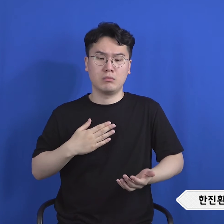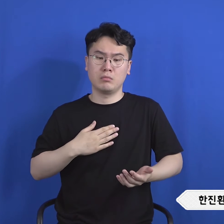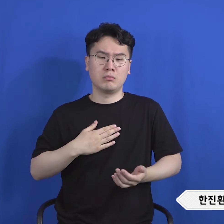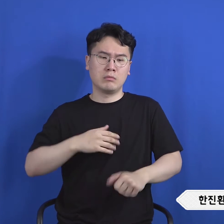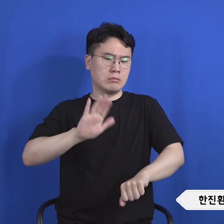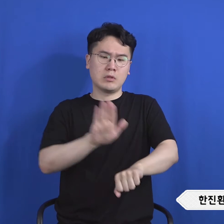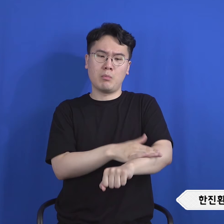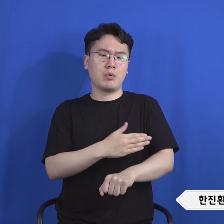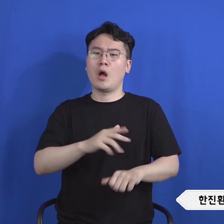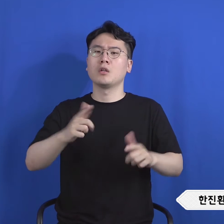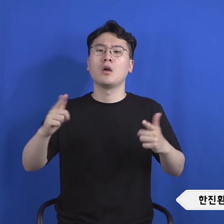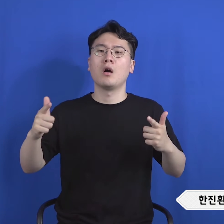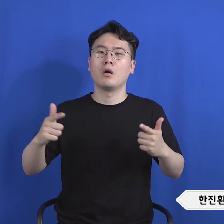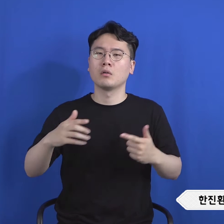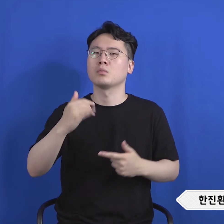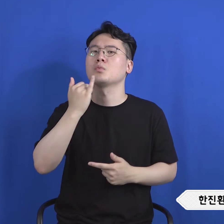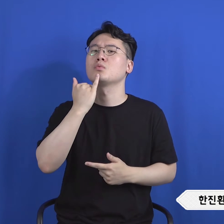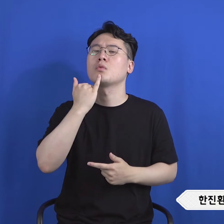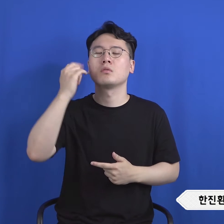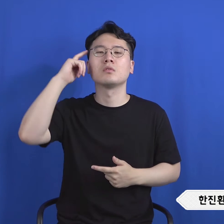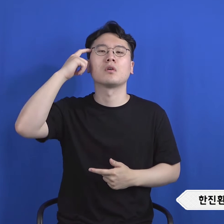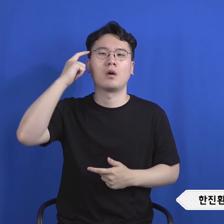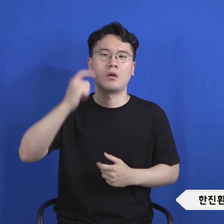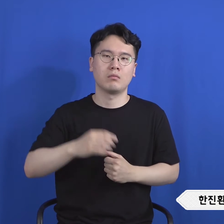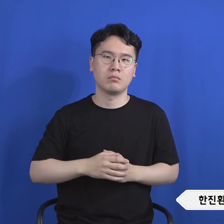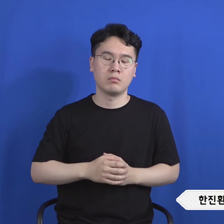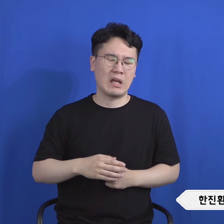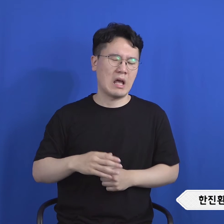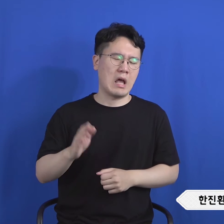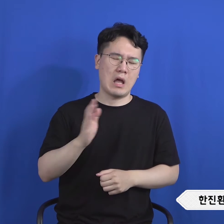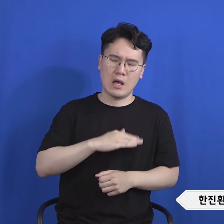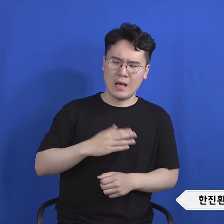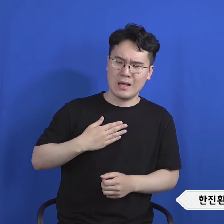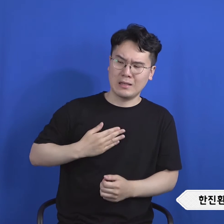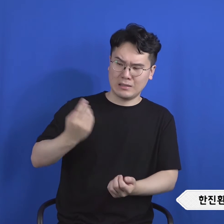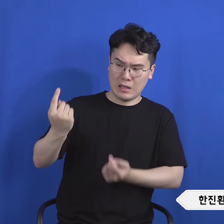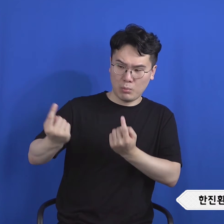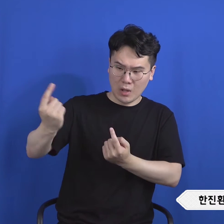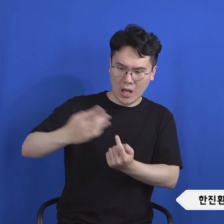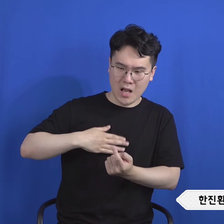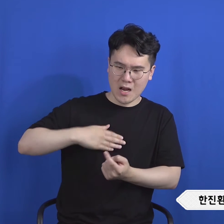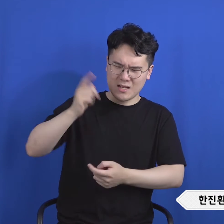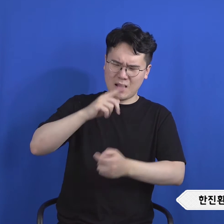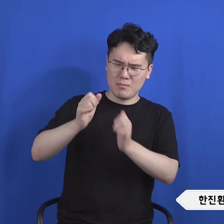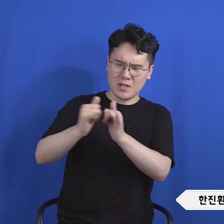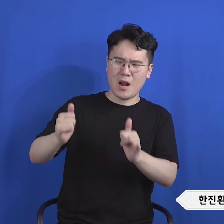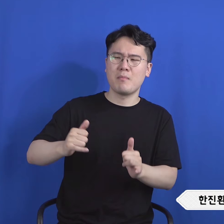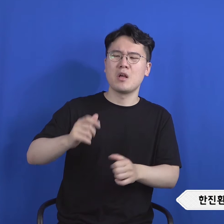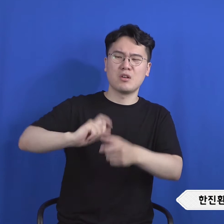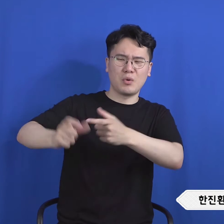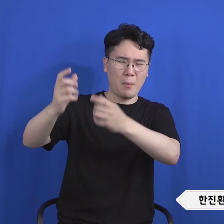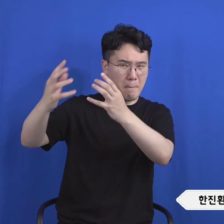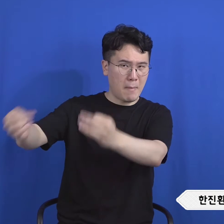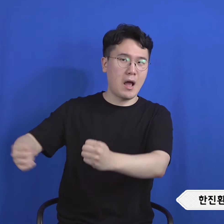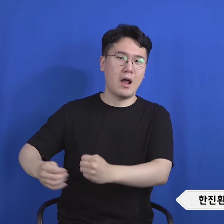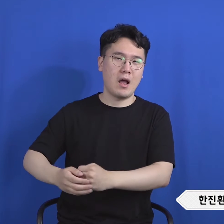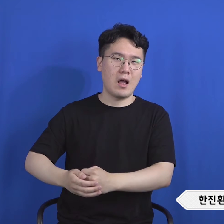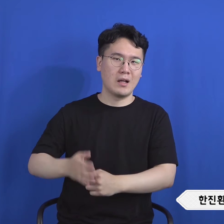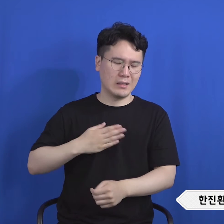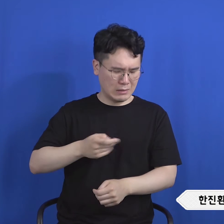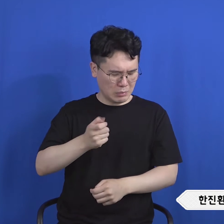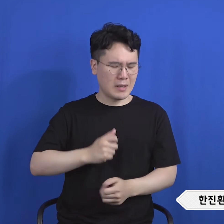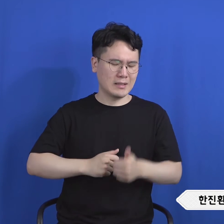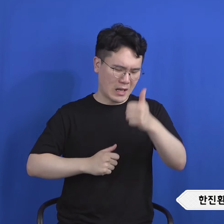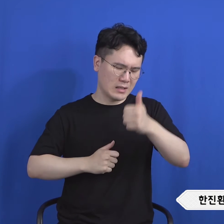비교를 합니다. 나보다도 나쁜 놈들도 훨씬 많은데 뭐 나는 이 정도면 그래도 양반이지 하면서 비교를